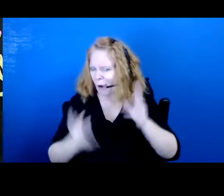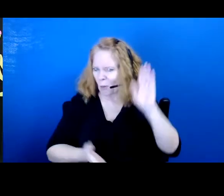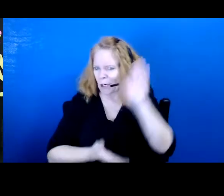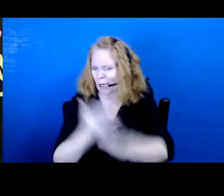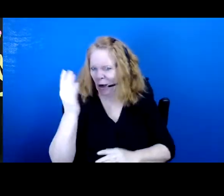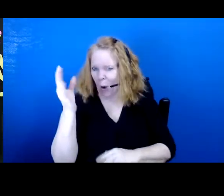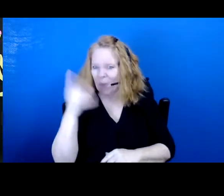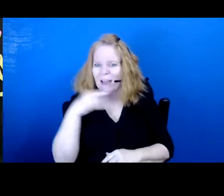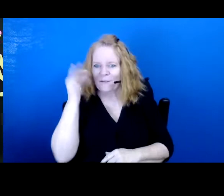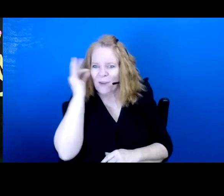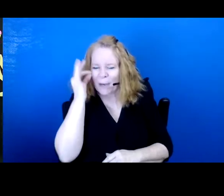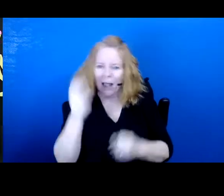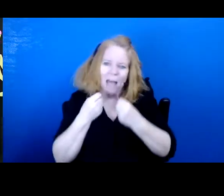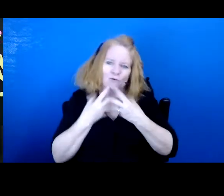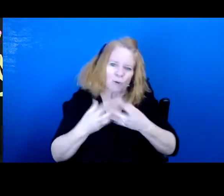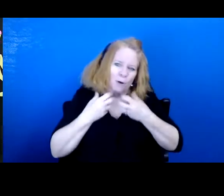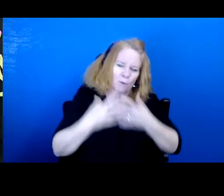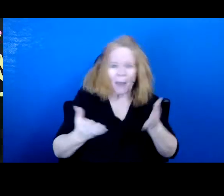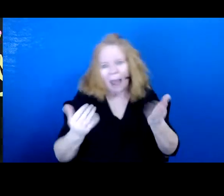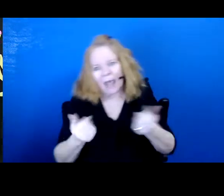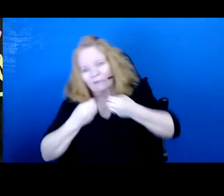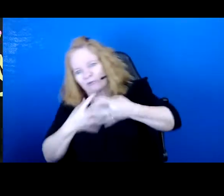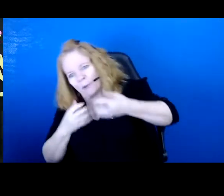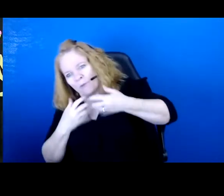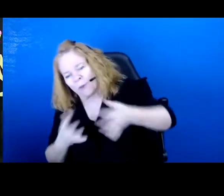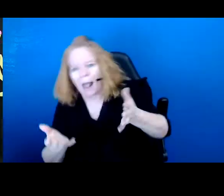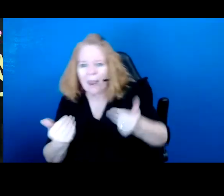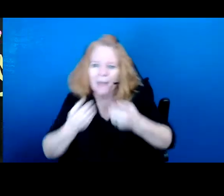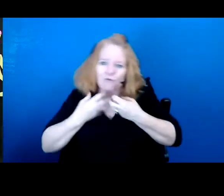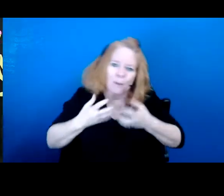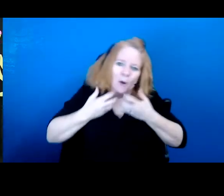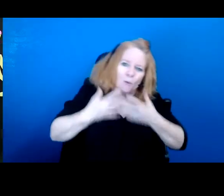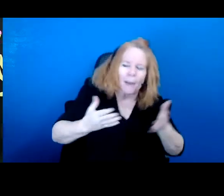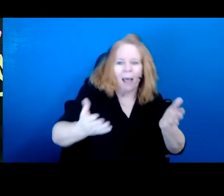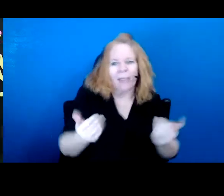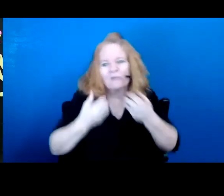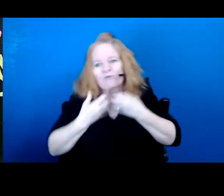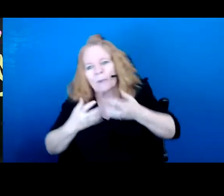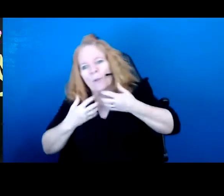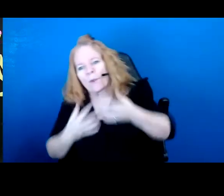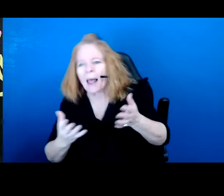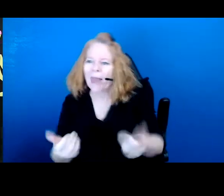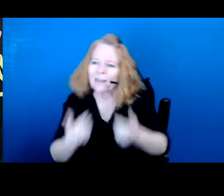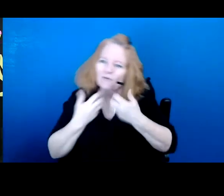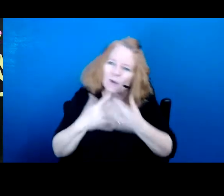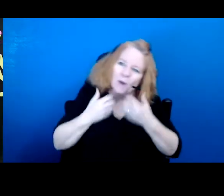y dieron vámonos nos movemos rápido nos movemos rápido